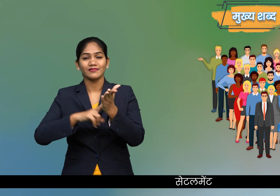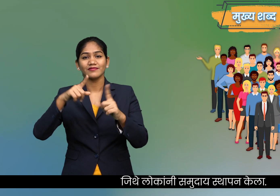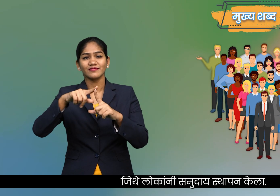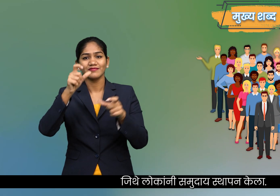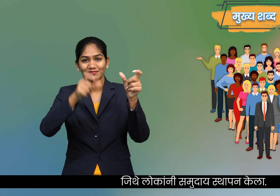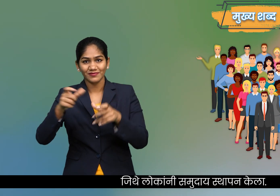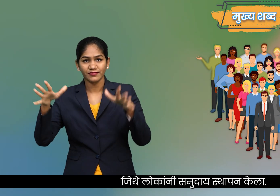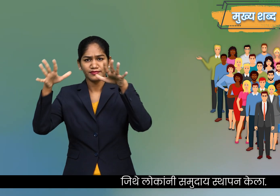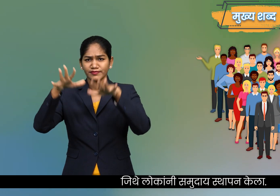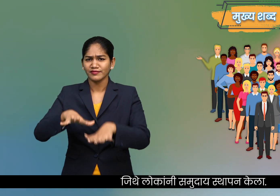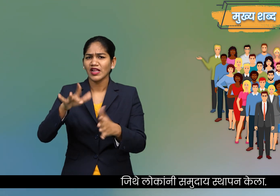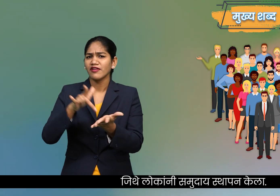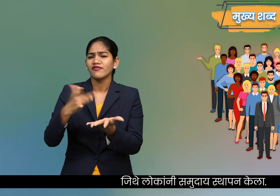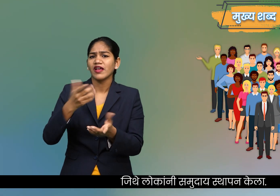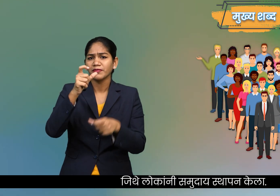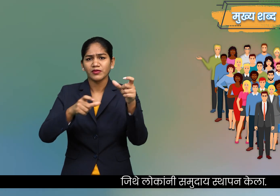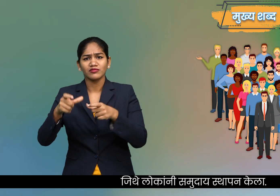जिथे लोकांनी समुदाय स्थापन केला.